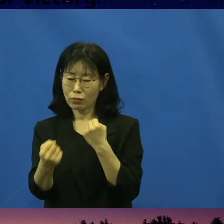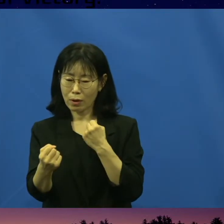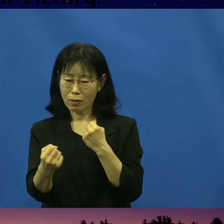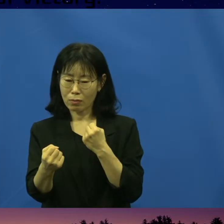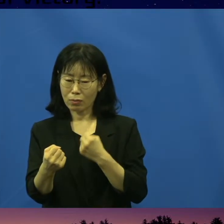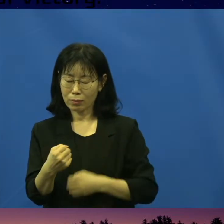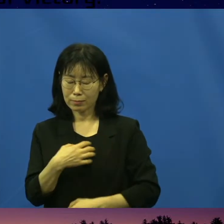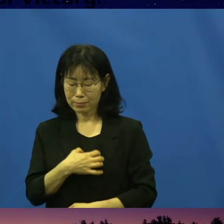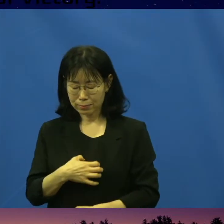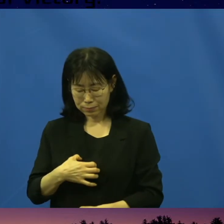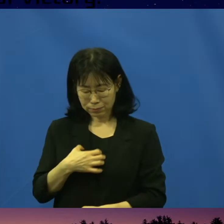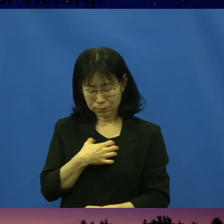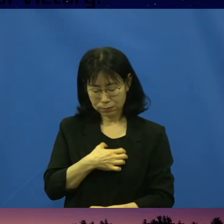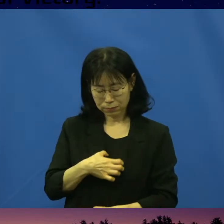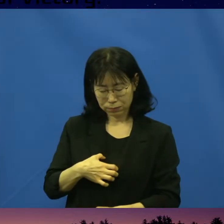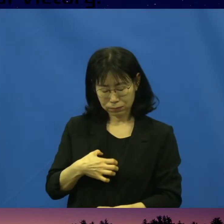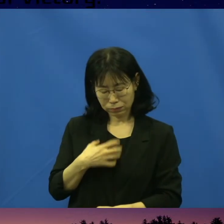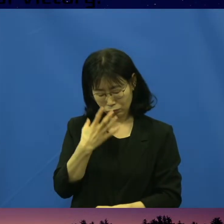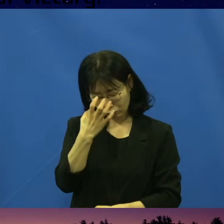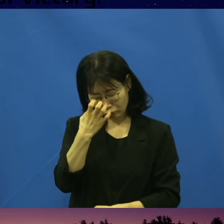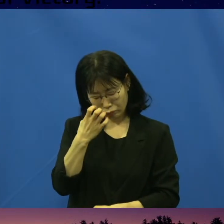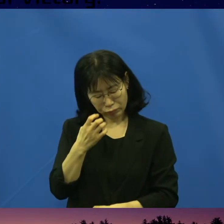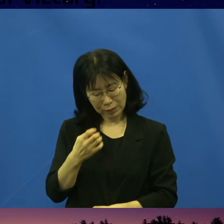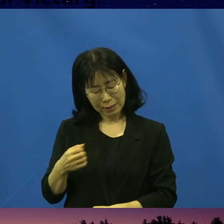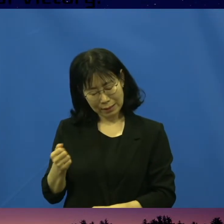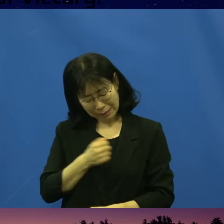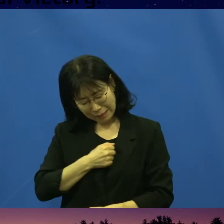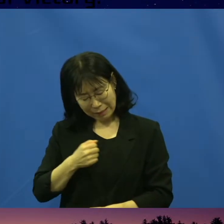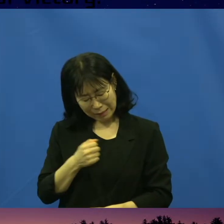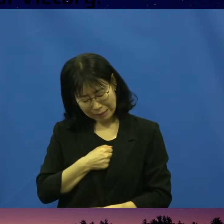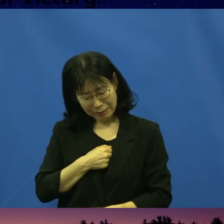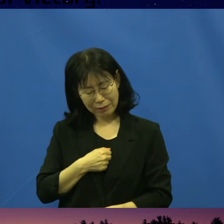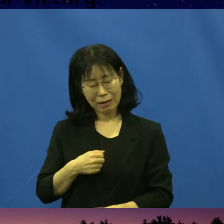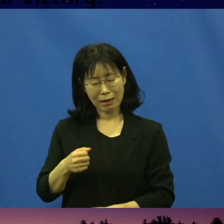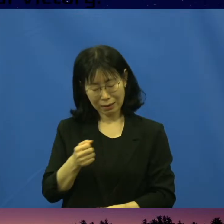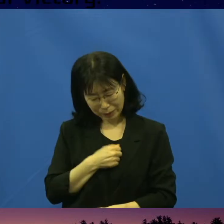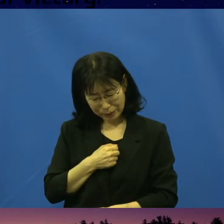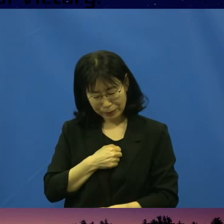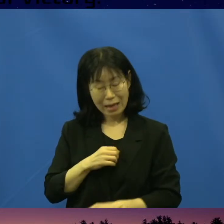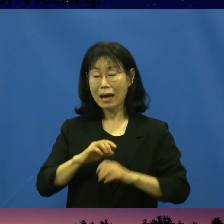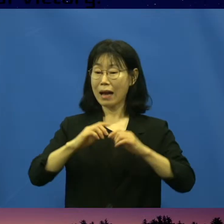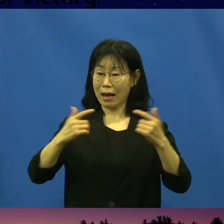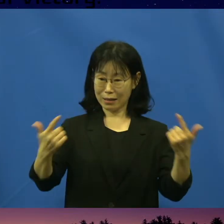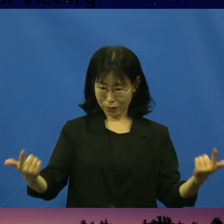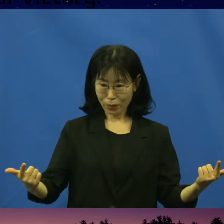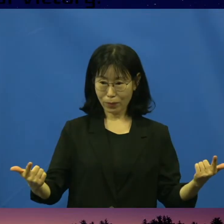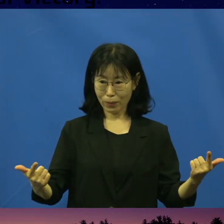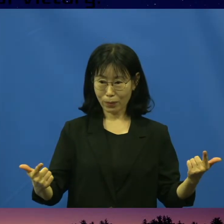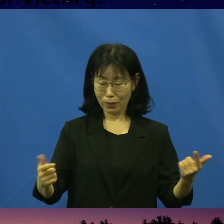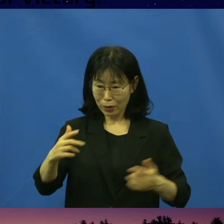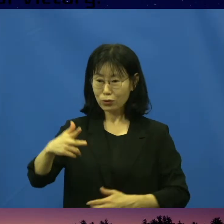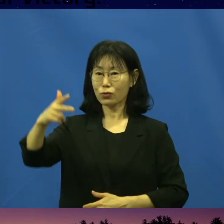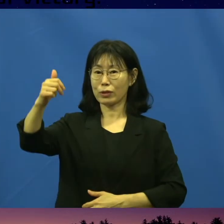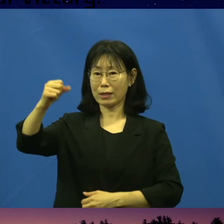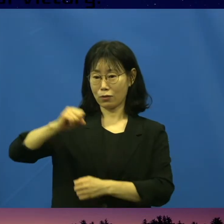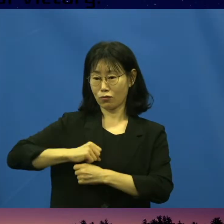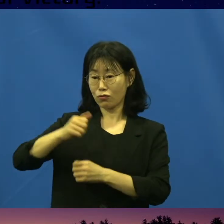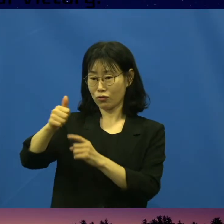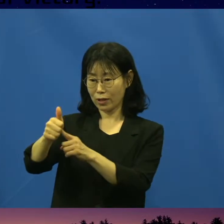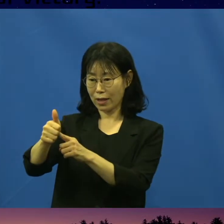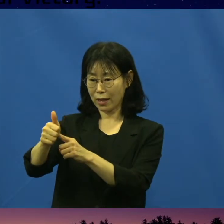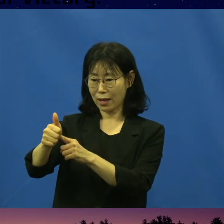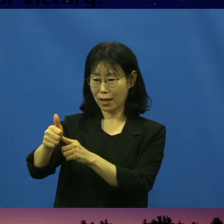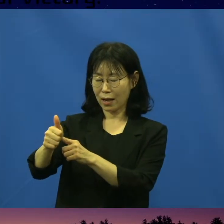그냥 등을 진 채 한숨을 쉬고 사는 게 아니고 그 주인 나만의 고통에 무관심하지